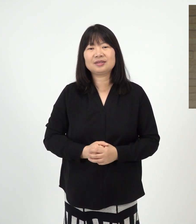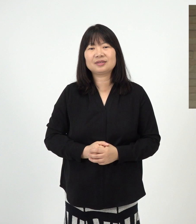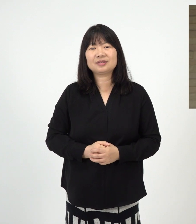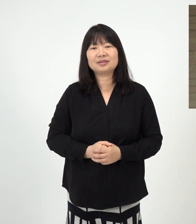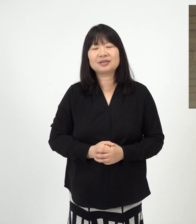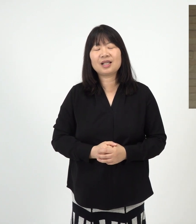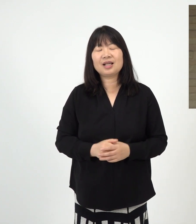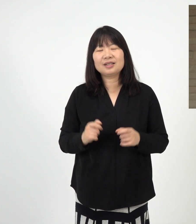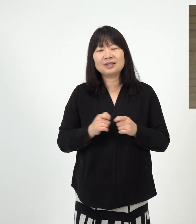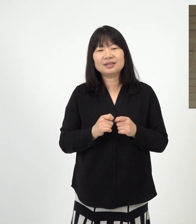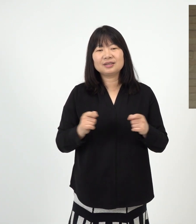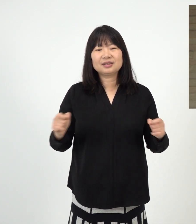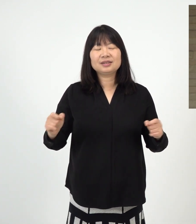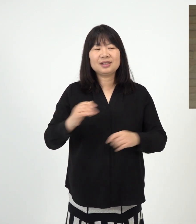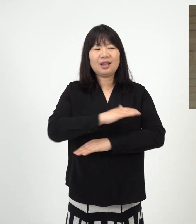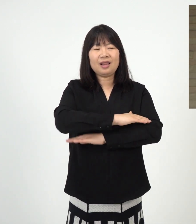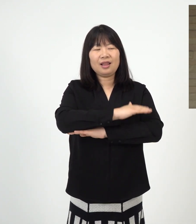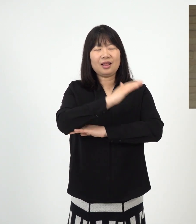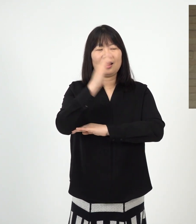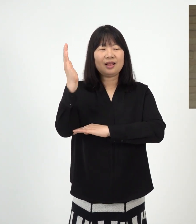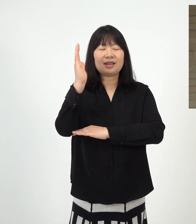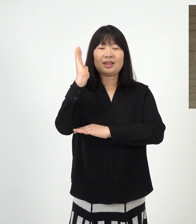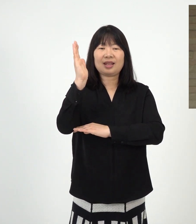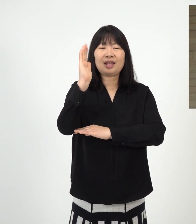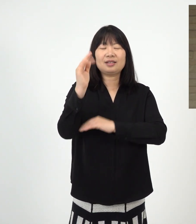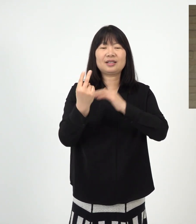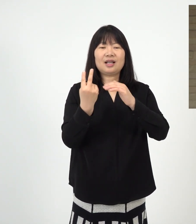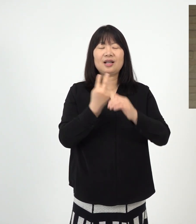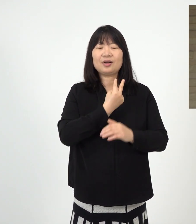긴 장르의 스토리가 요셉의 이야기예요.